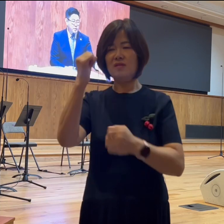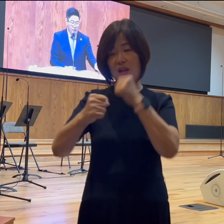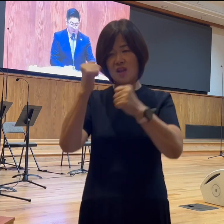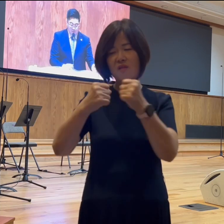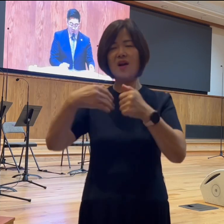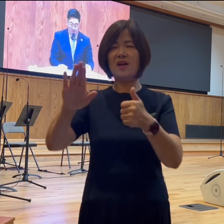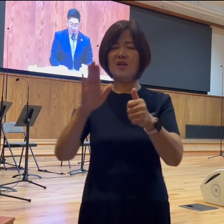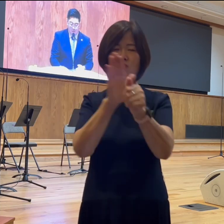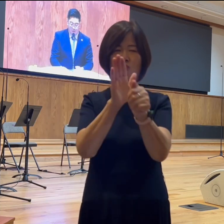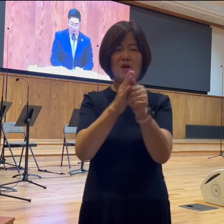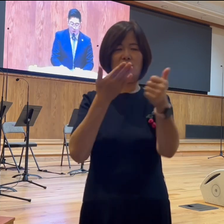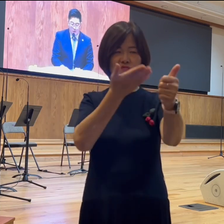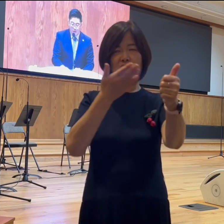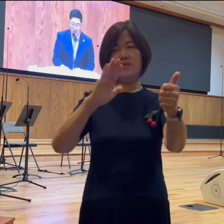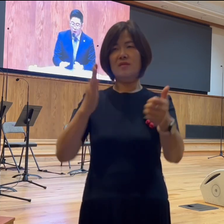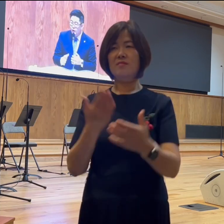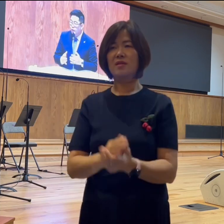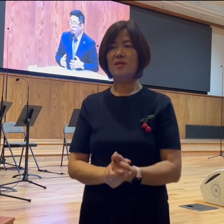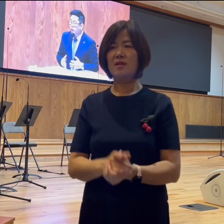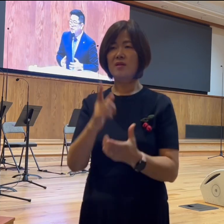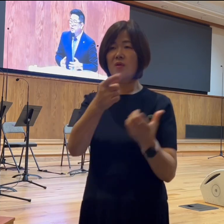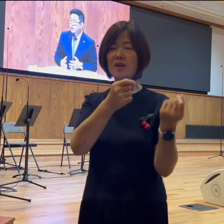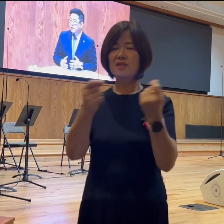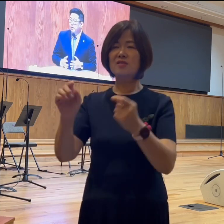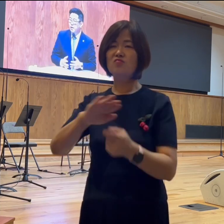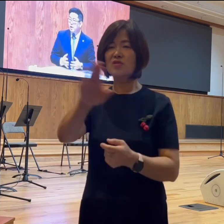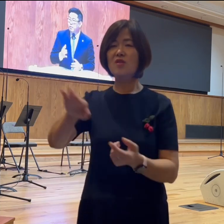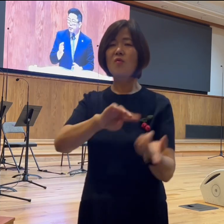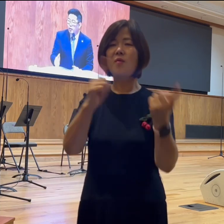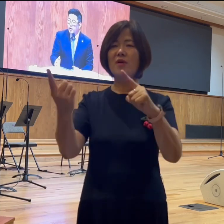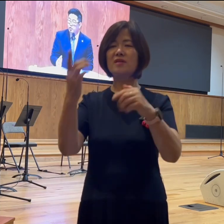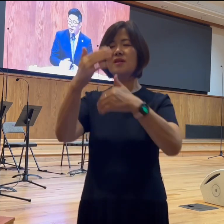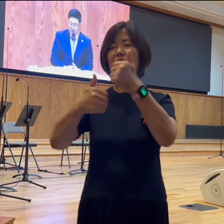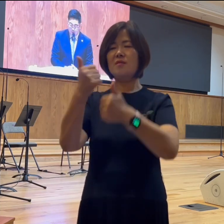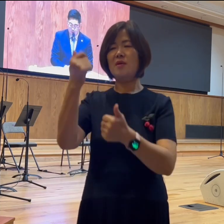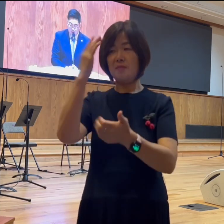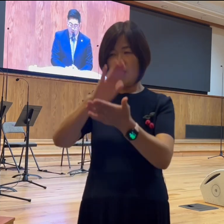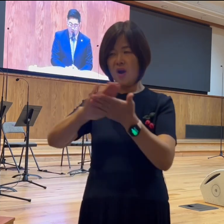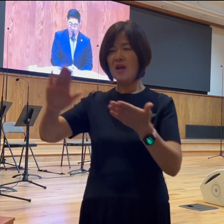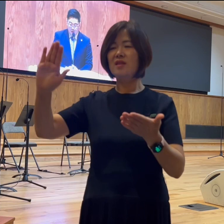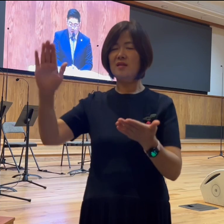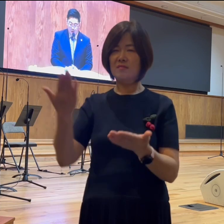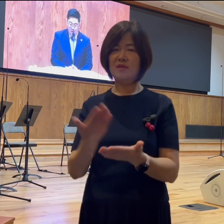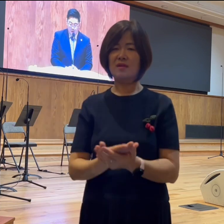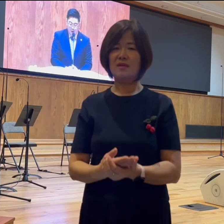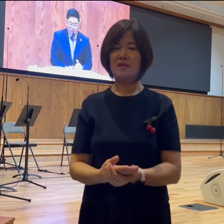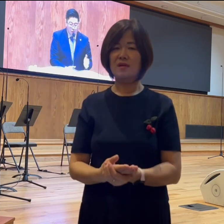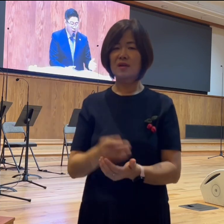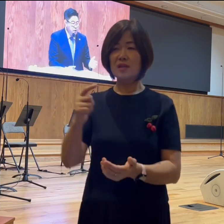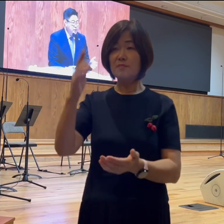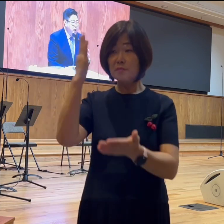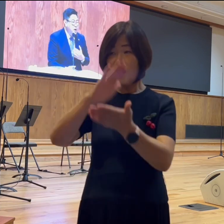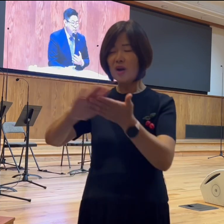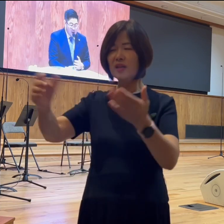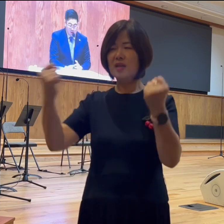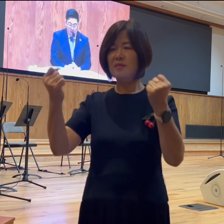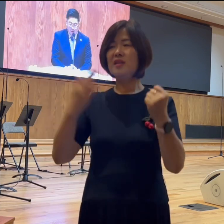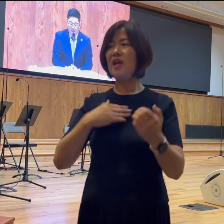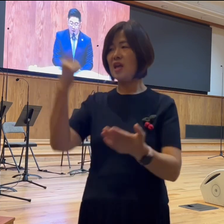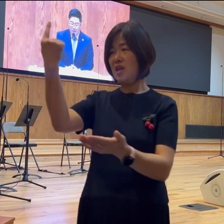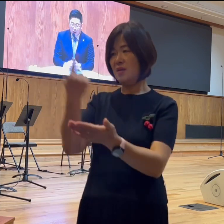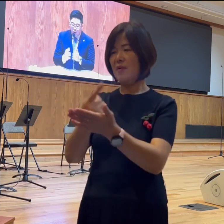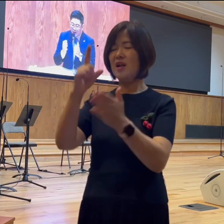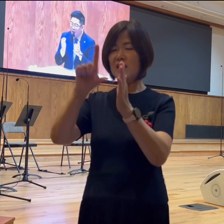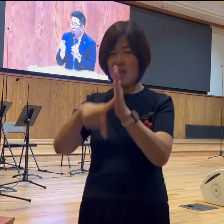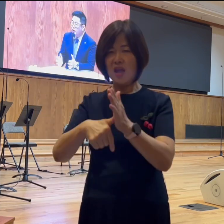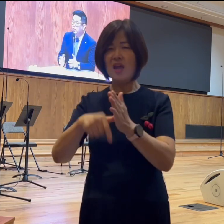하셨어요. 이게 우리를 회복하시는 하나님의 평안인 줄 믿습니다. 이 평안의 힘이 내게 임할 때